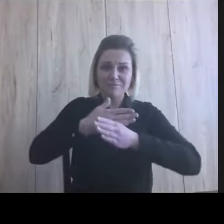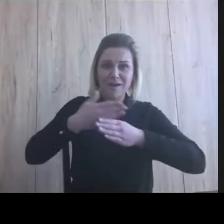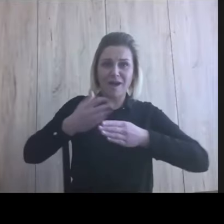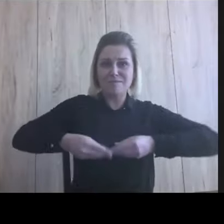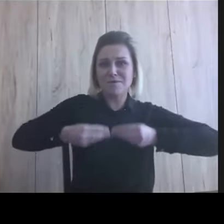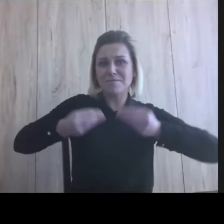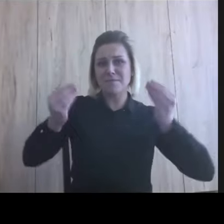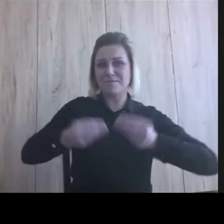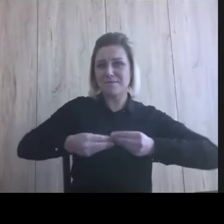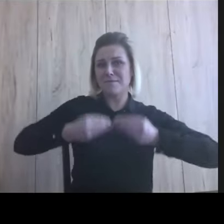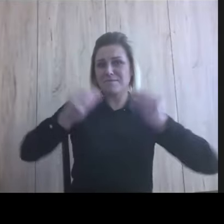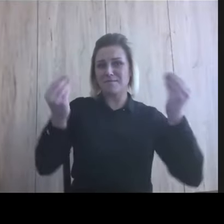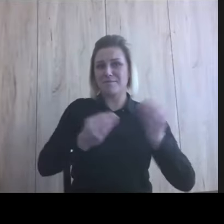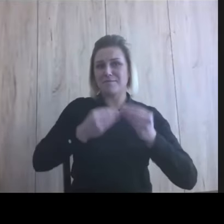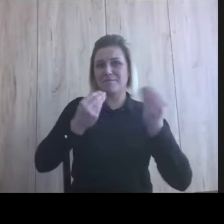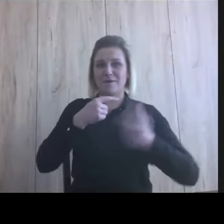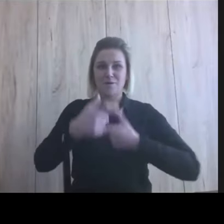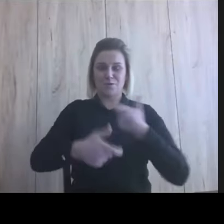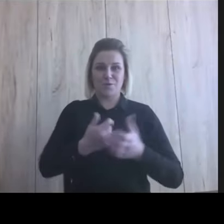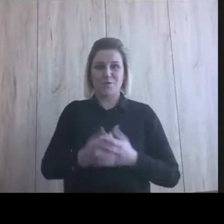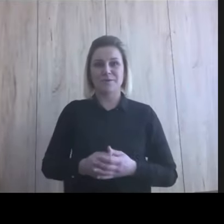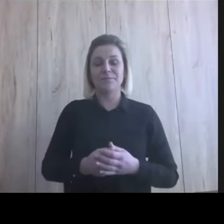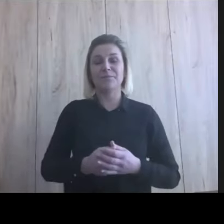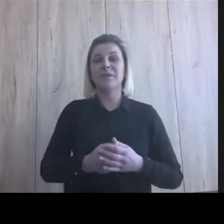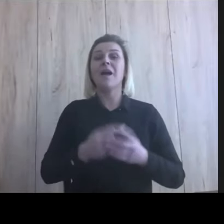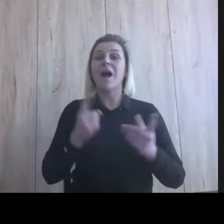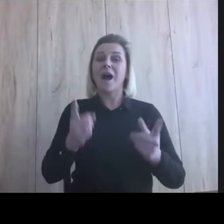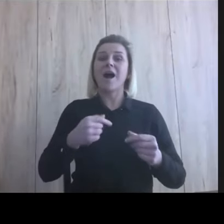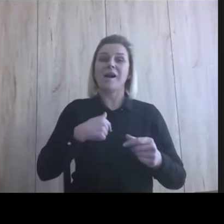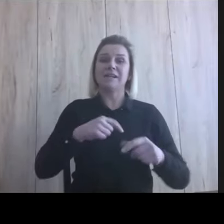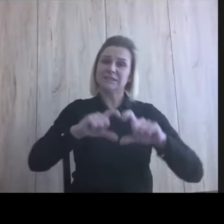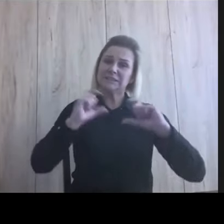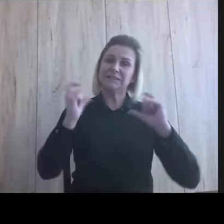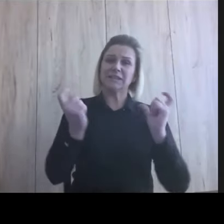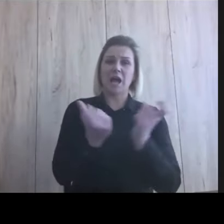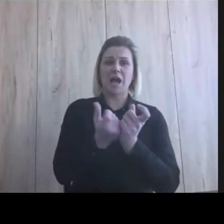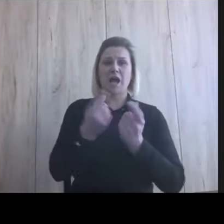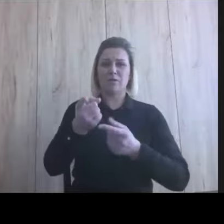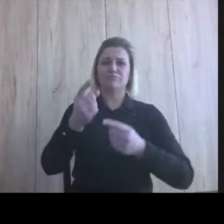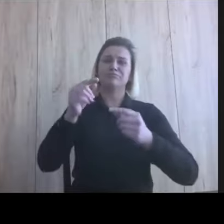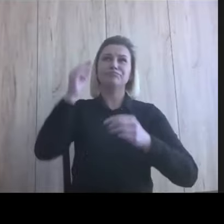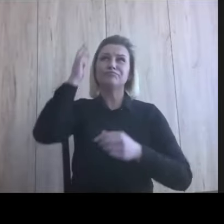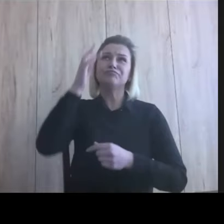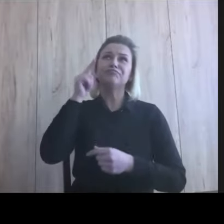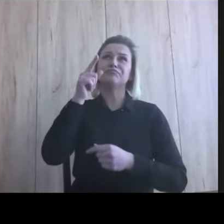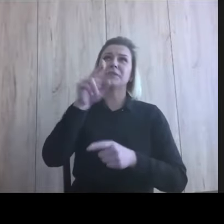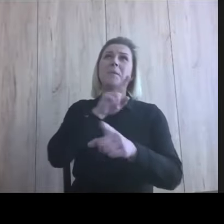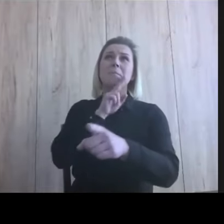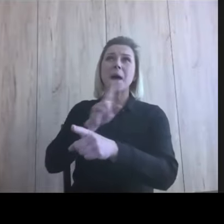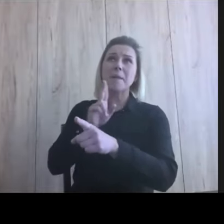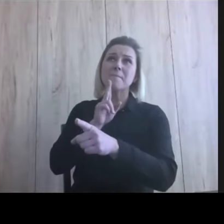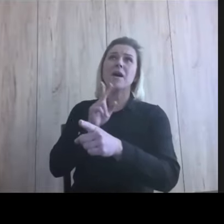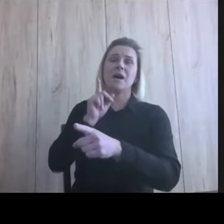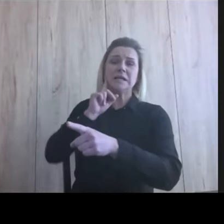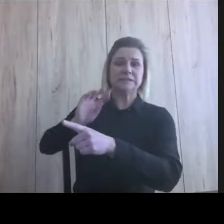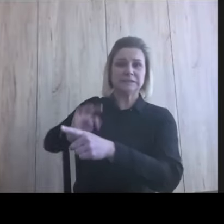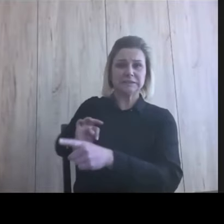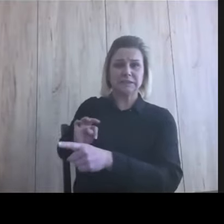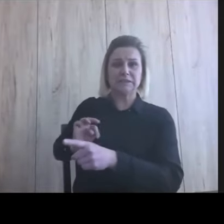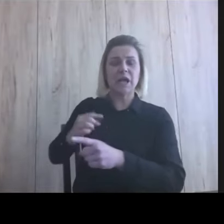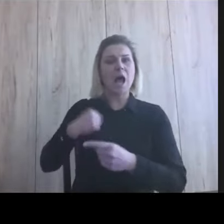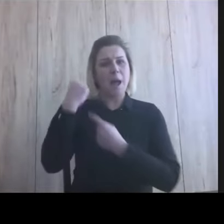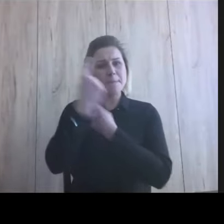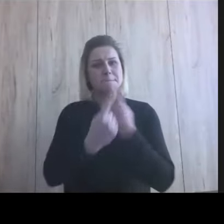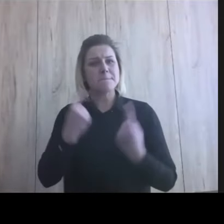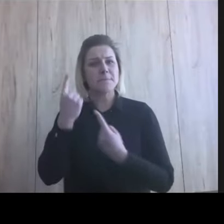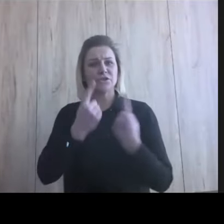I tak teraz skracając, kiedy miałem ten cały obraz tej mamy Tomka, pomyślałem, kim jestem, żeby